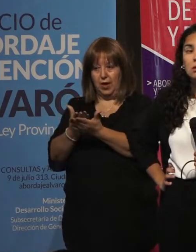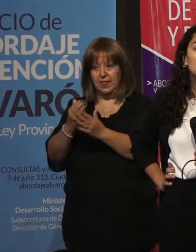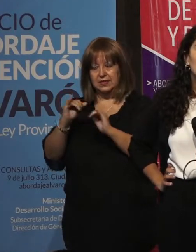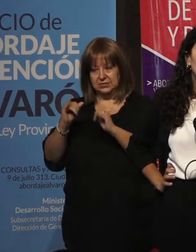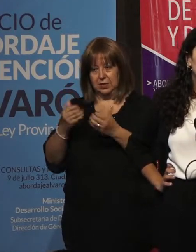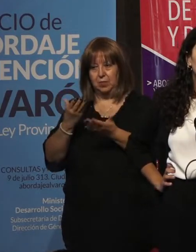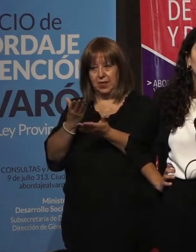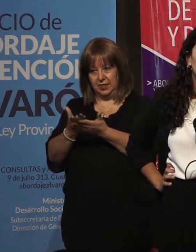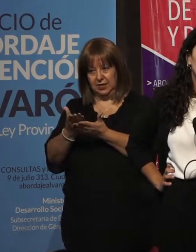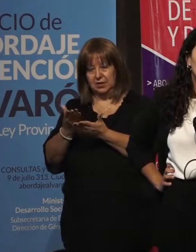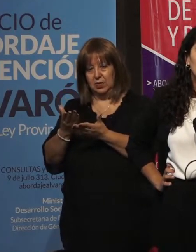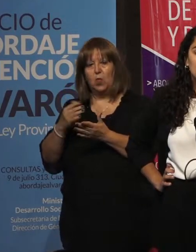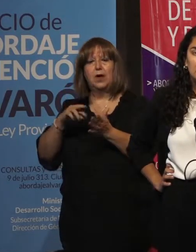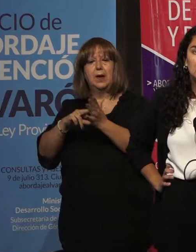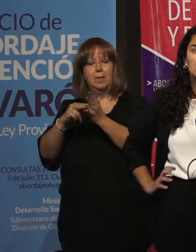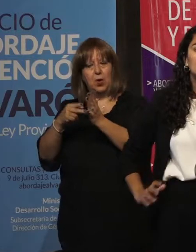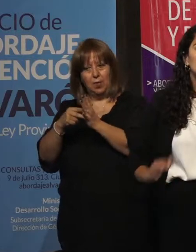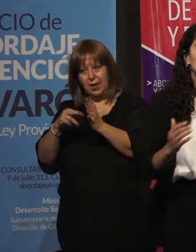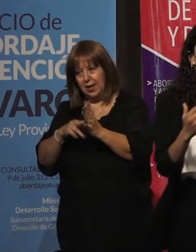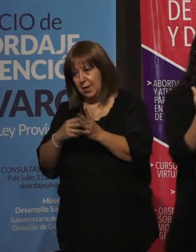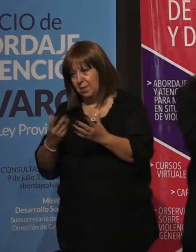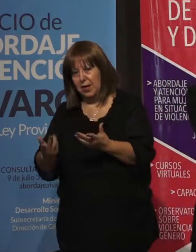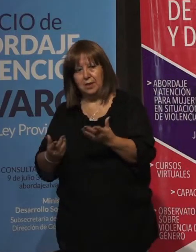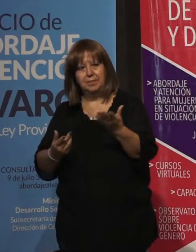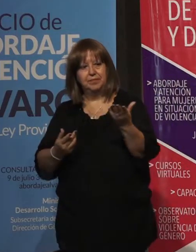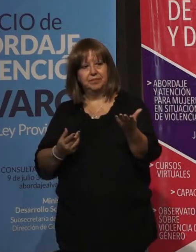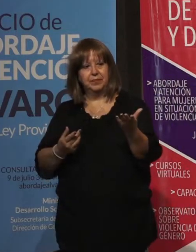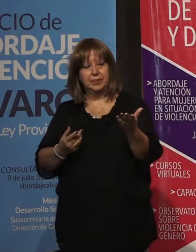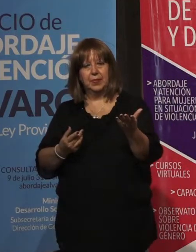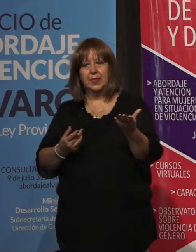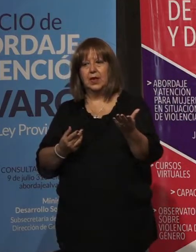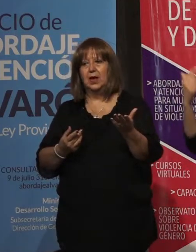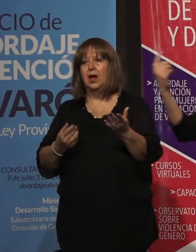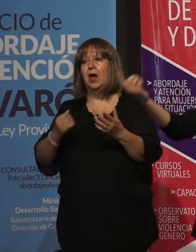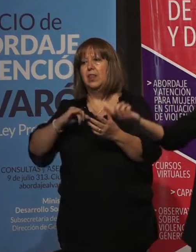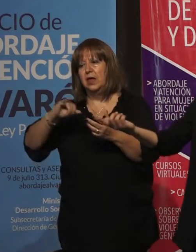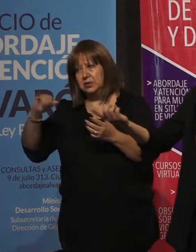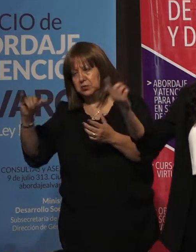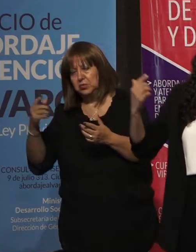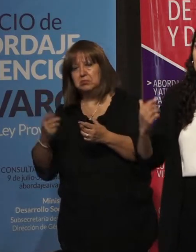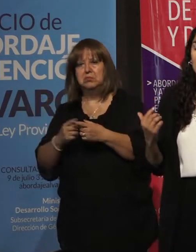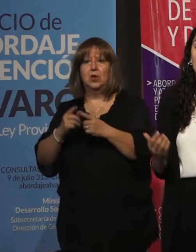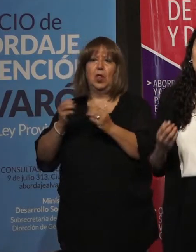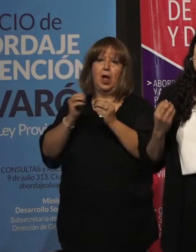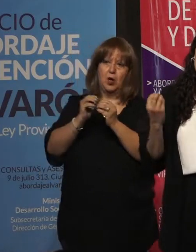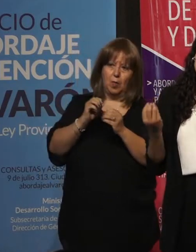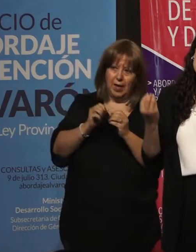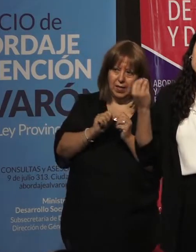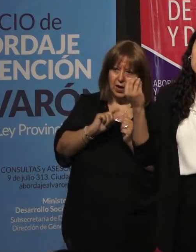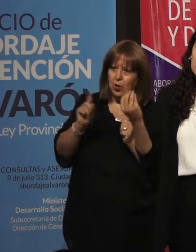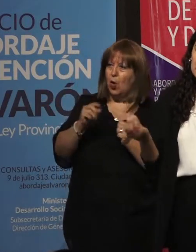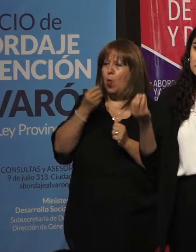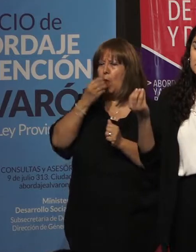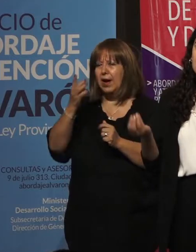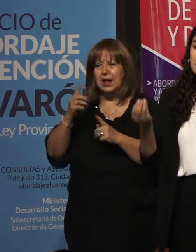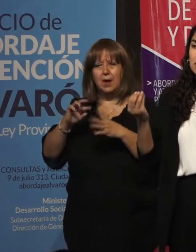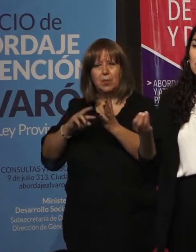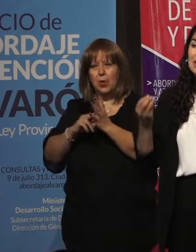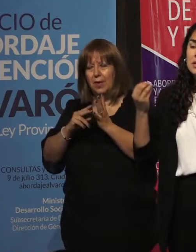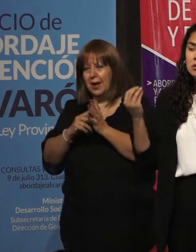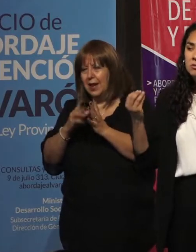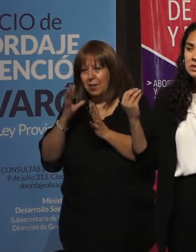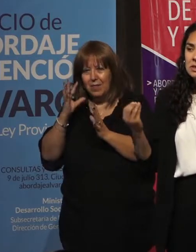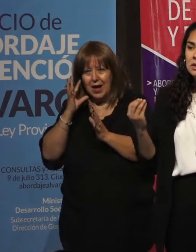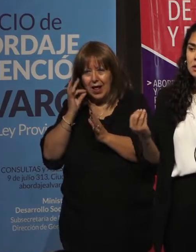y cualquier problema que tengan, tanto como no me quieren recibir una denuncia, no me dejan acompañarla, cualquier inconveniente que tengan